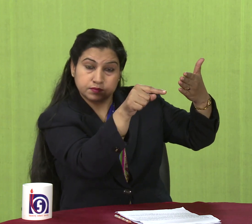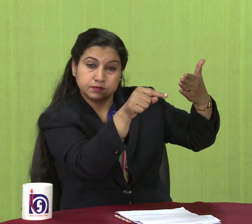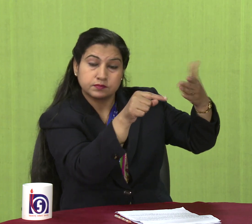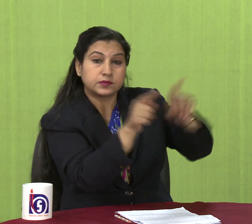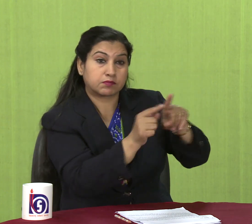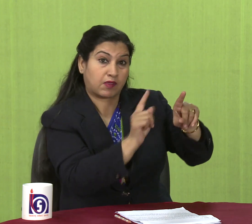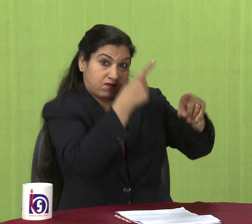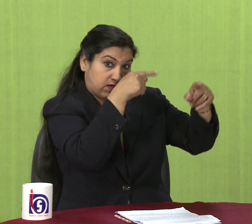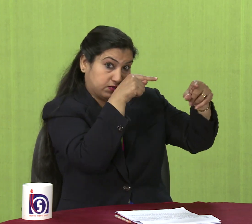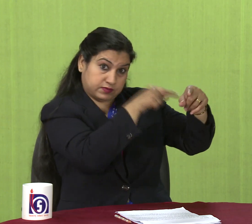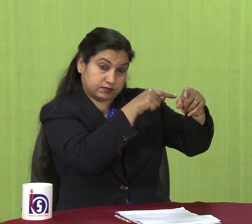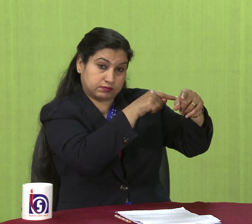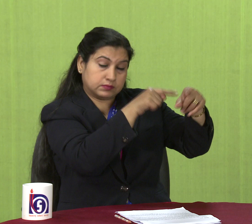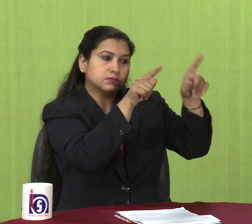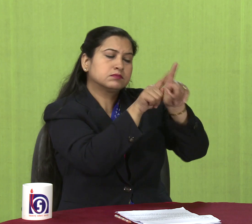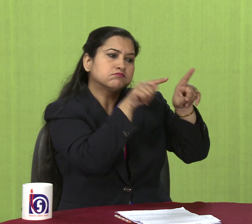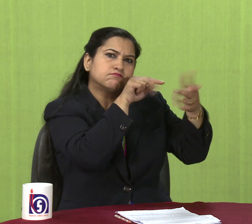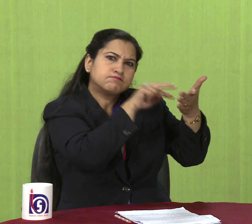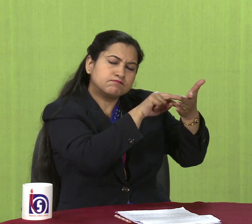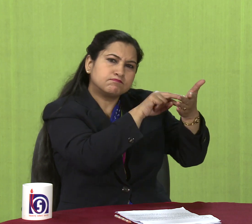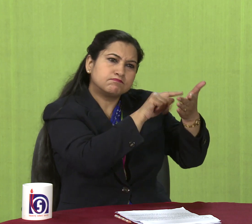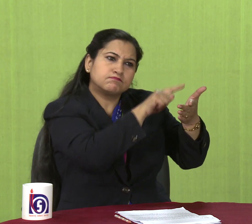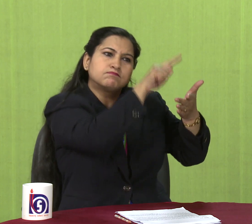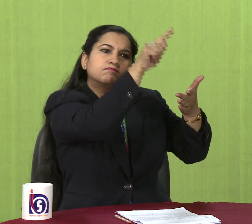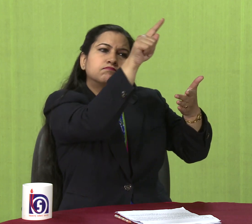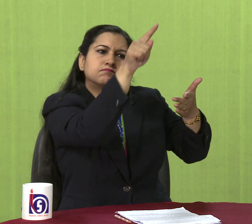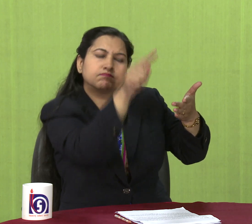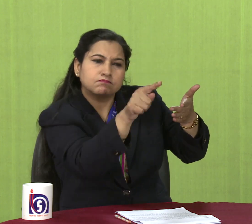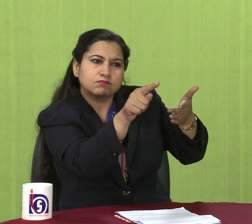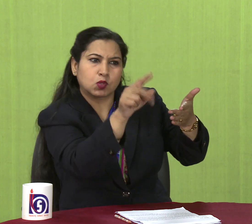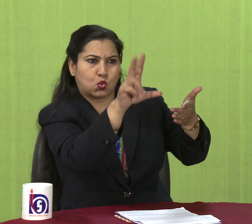पहले चरण की बात का निषेध दिखाई पड़ता है।